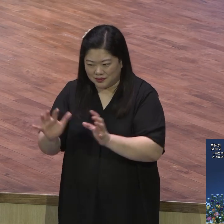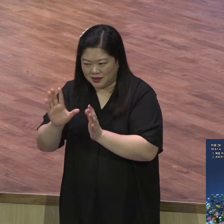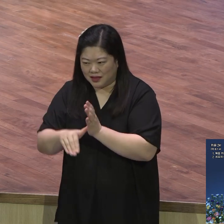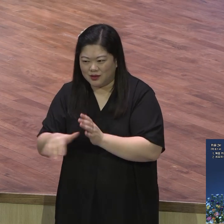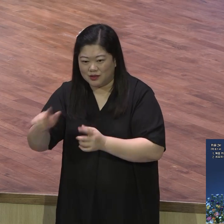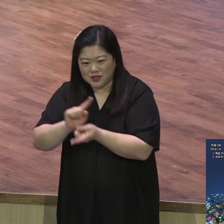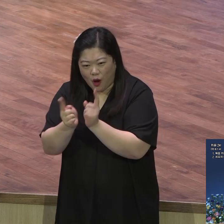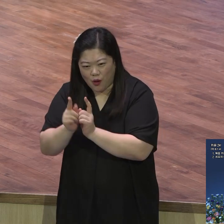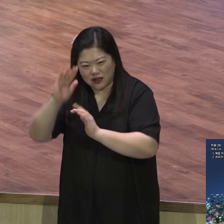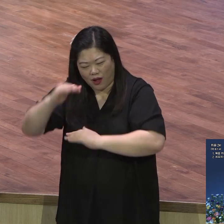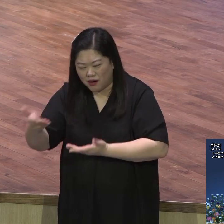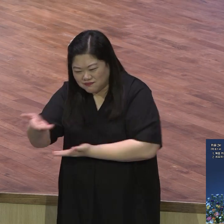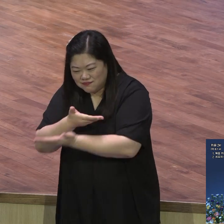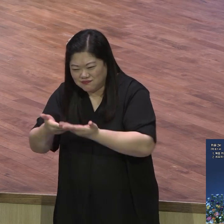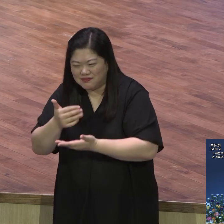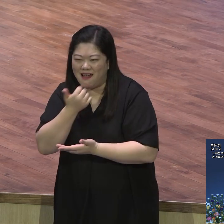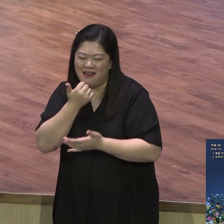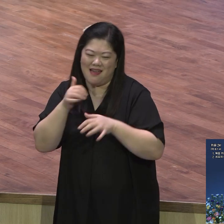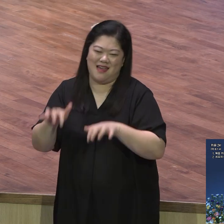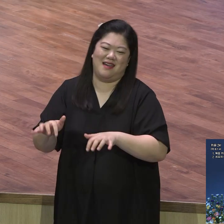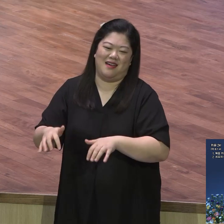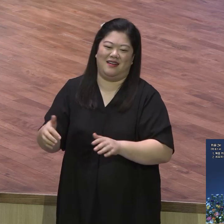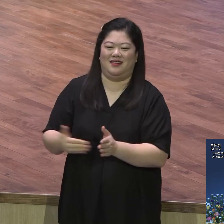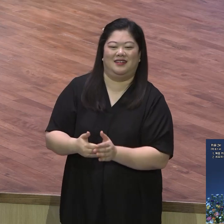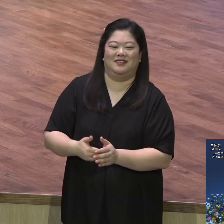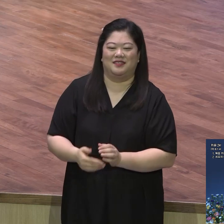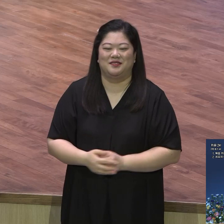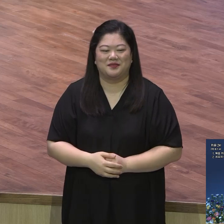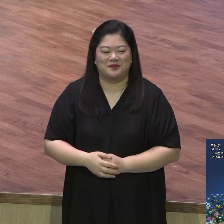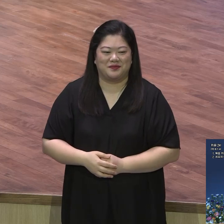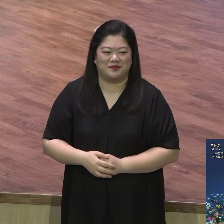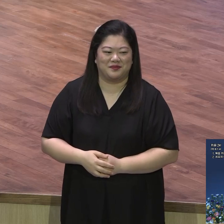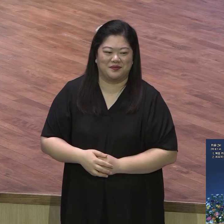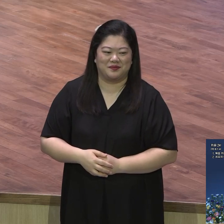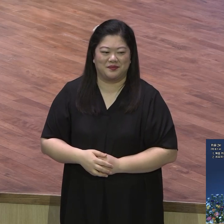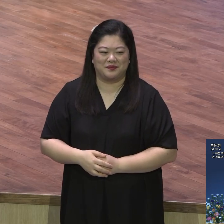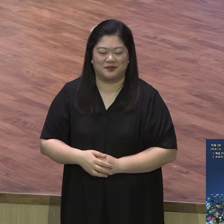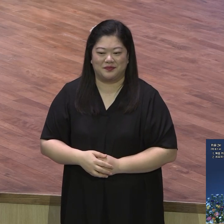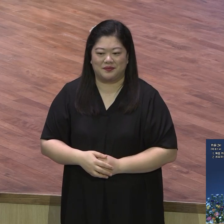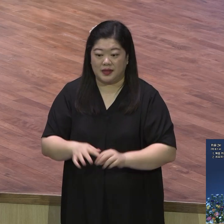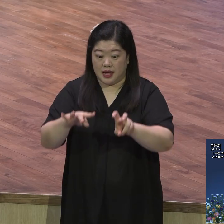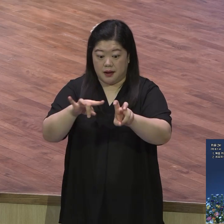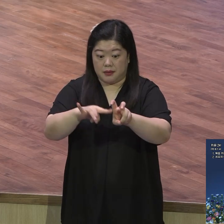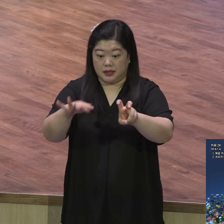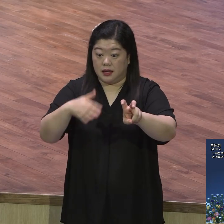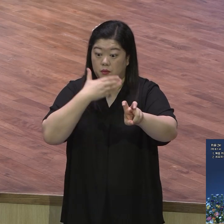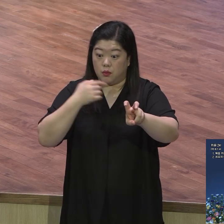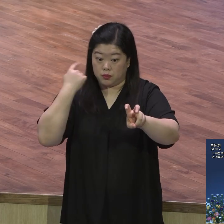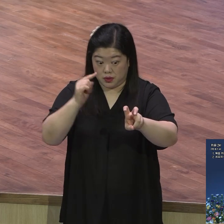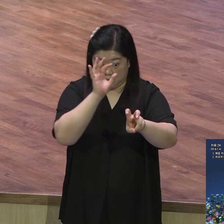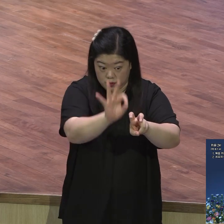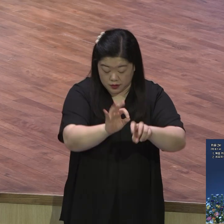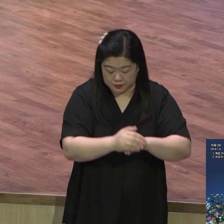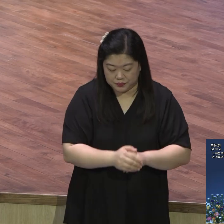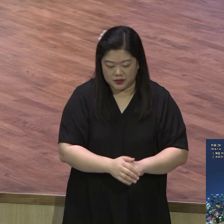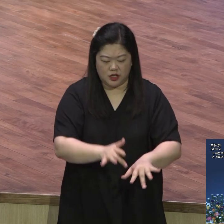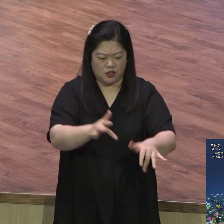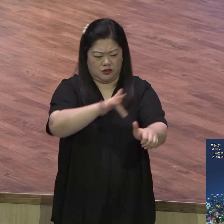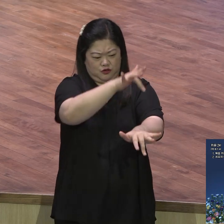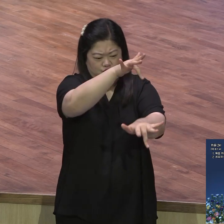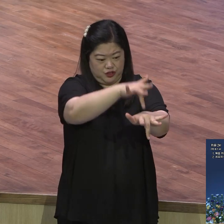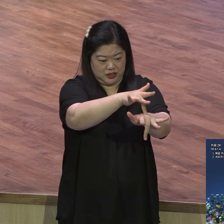마가복음 16장 17절에도 보면요 더러운 귀신을 말씀으로 내어 쫓으시니 예수님께서요